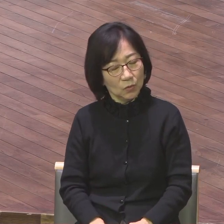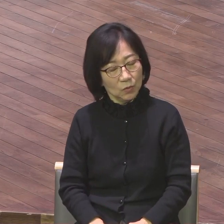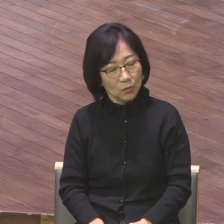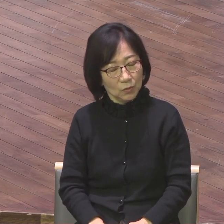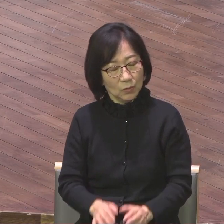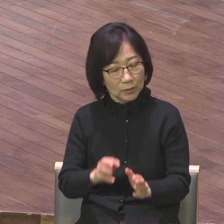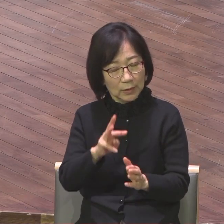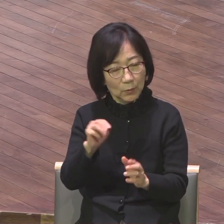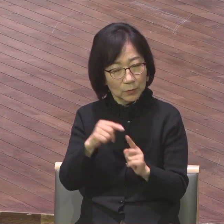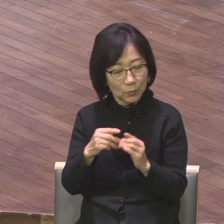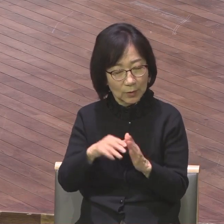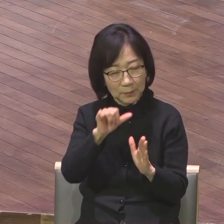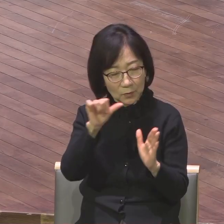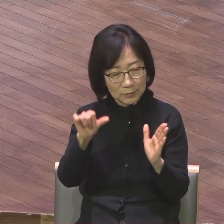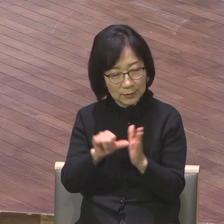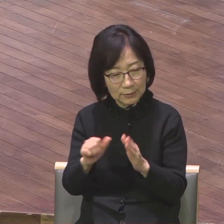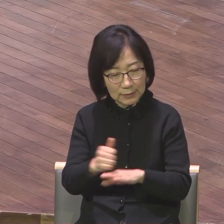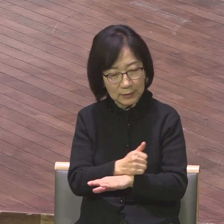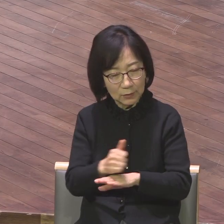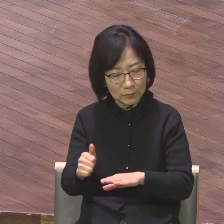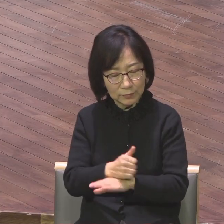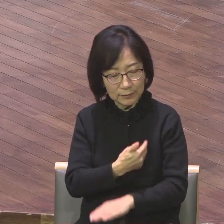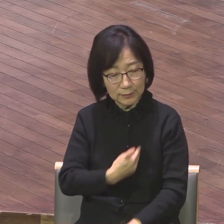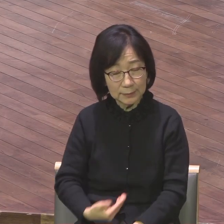한 명도 없다.